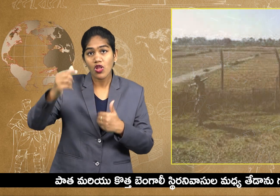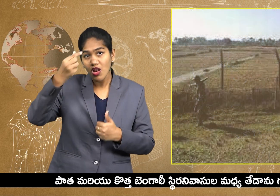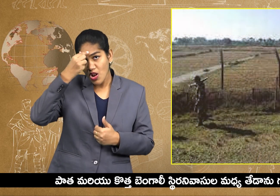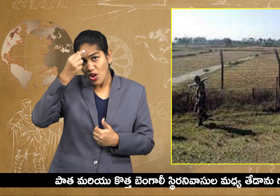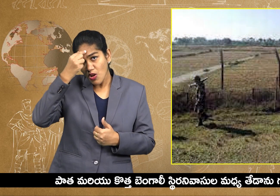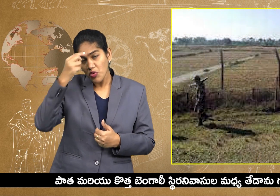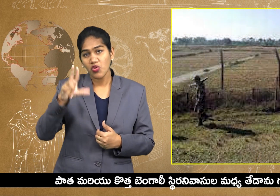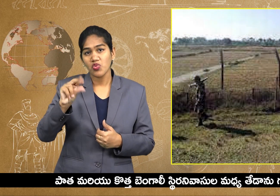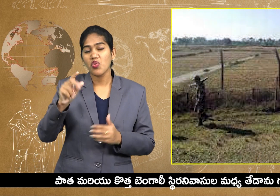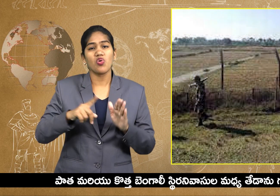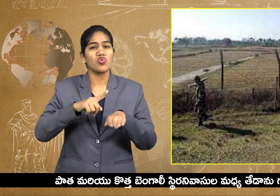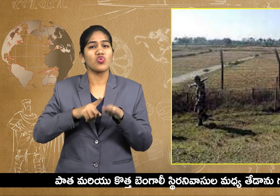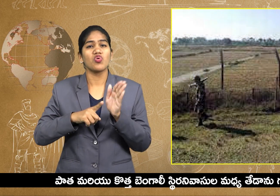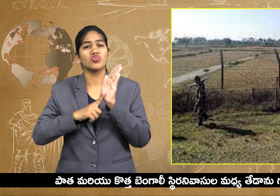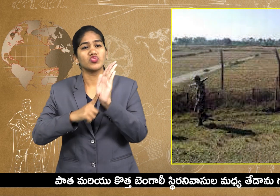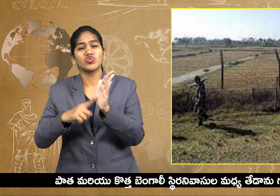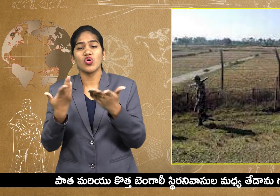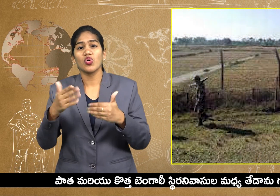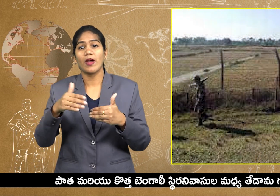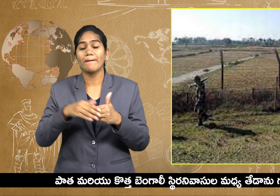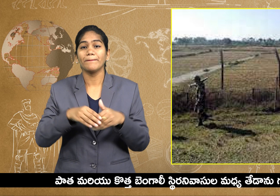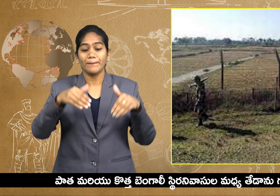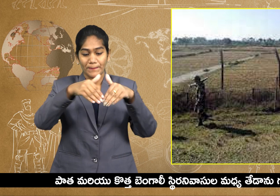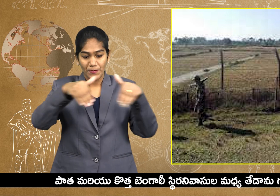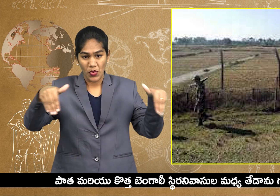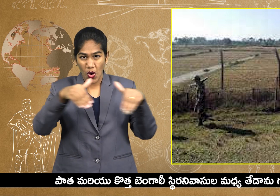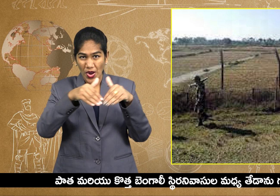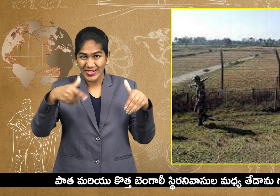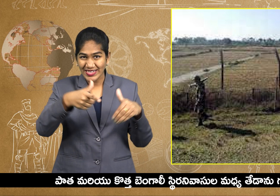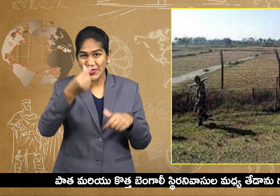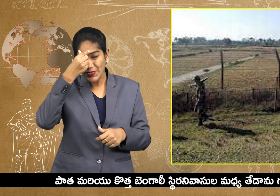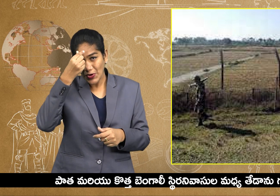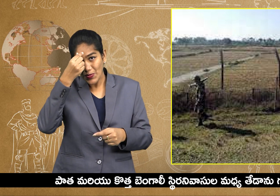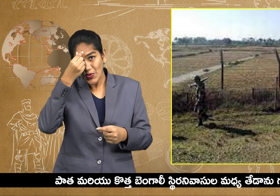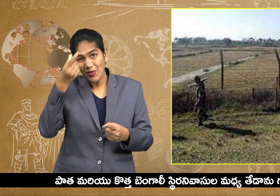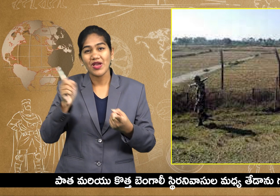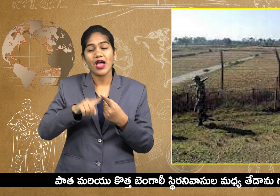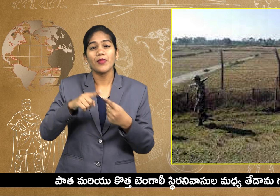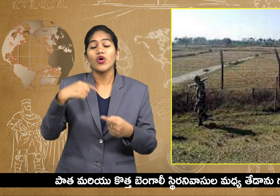పాత మరియు కొత్త బెంగాలీ స్థిర నివాసుల మధ్య తేడాను గుర్తించలేకపోవటం వంటి